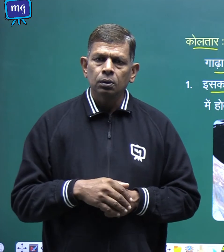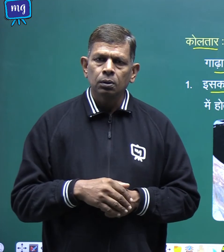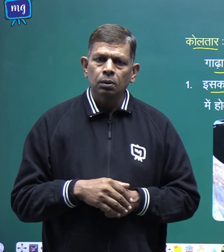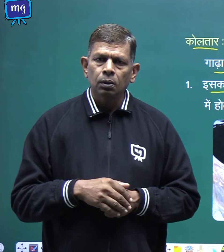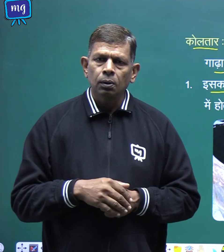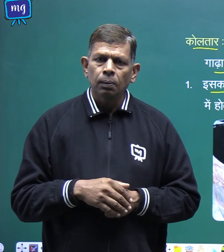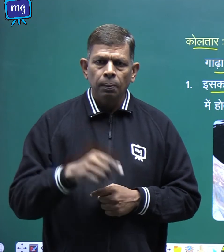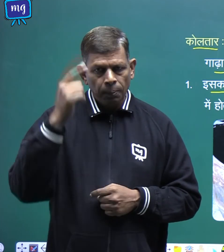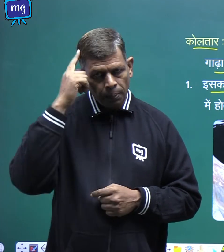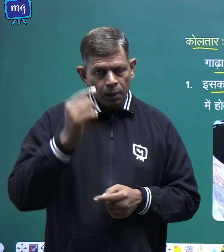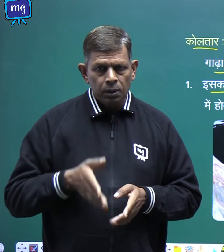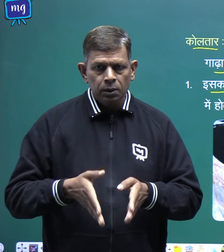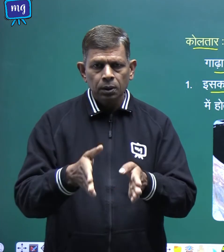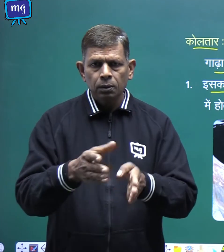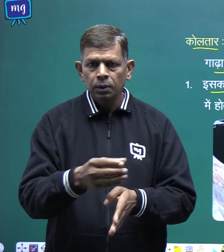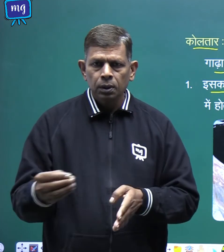सड़क व